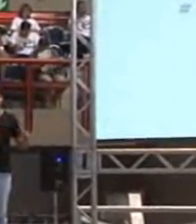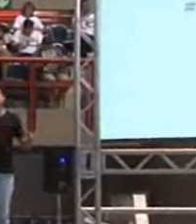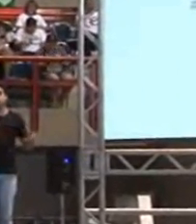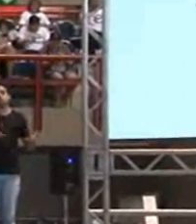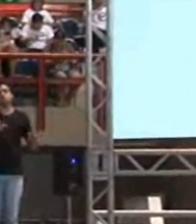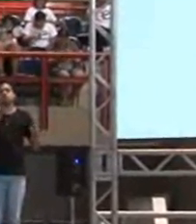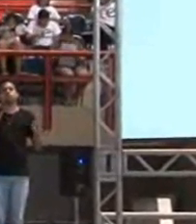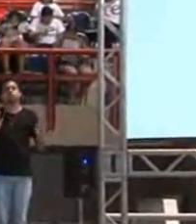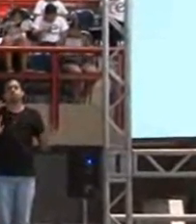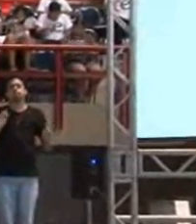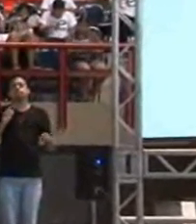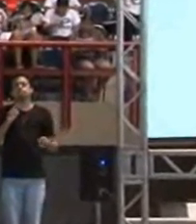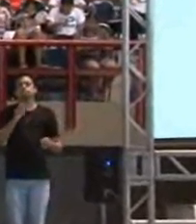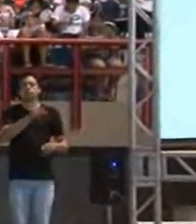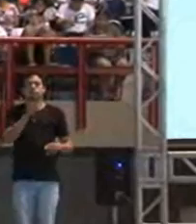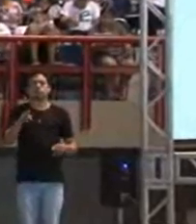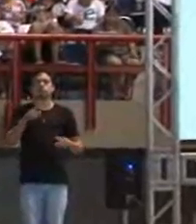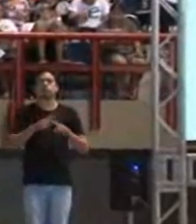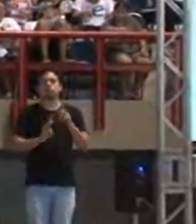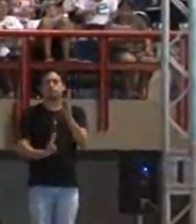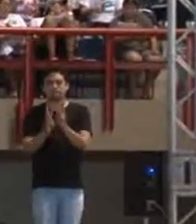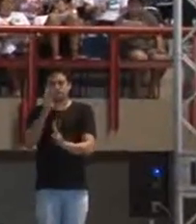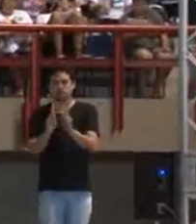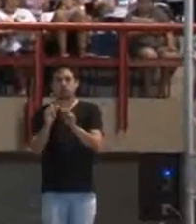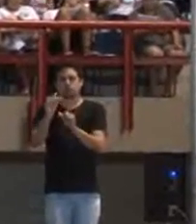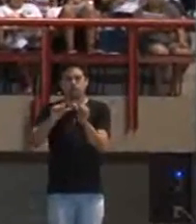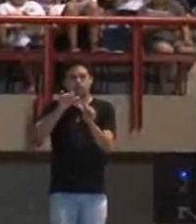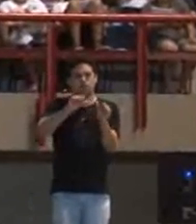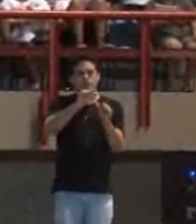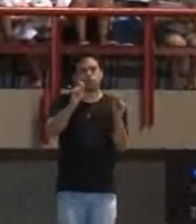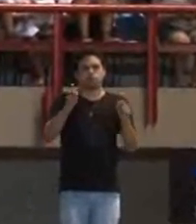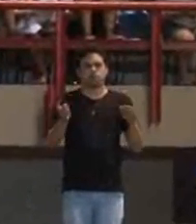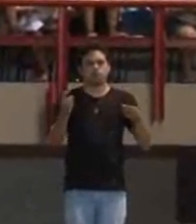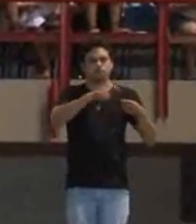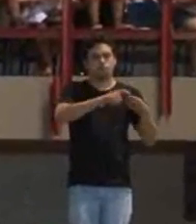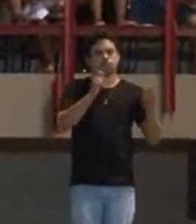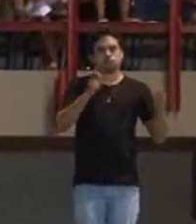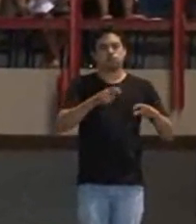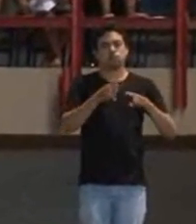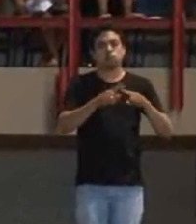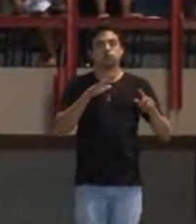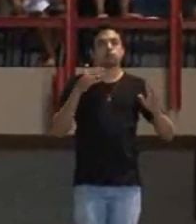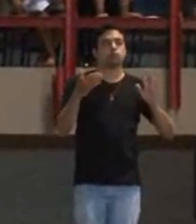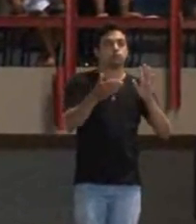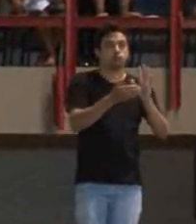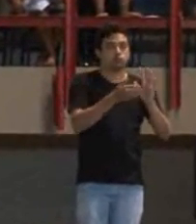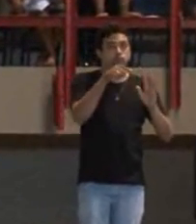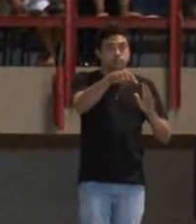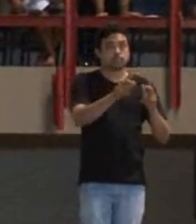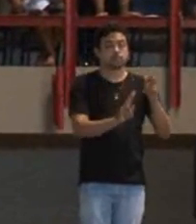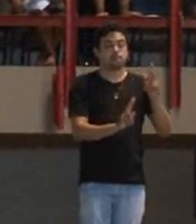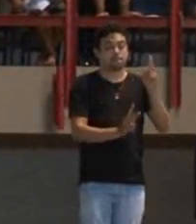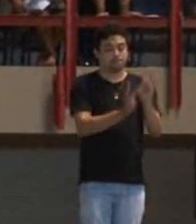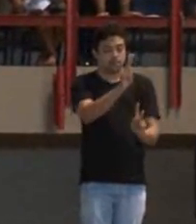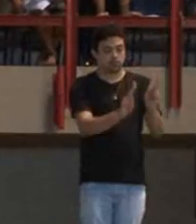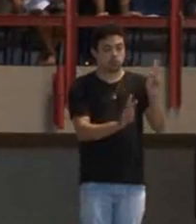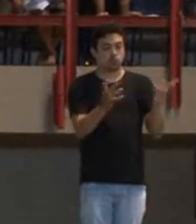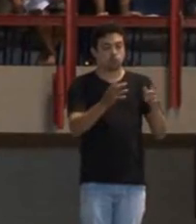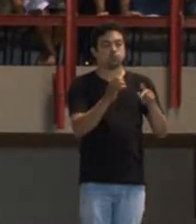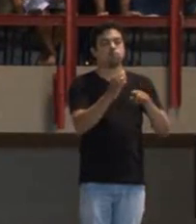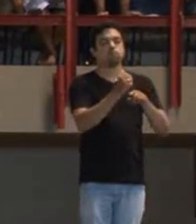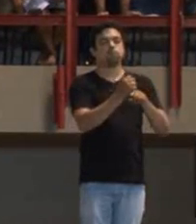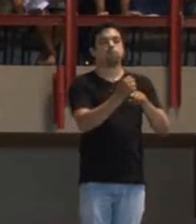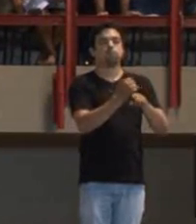ó, professor, o petróleo é renovável. Todo esse petróleo que a gente está queimando agora, ele vai ser formado